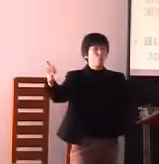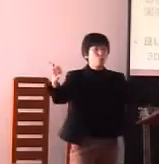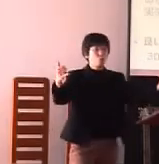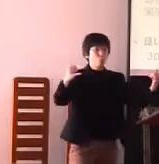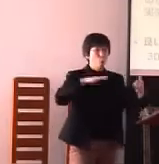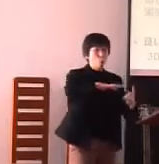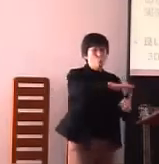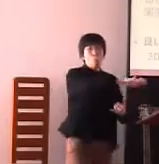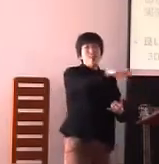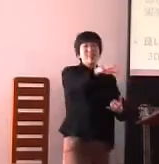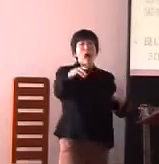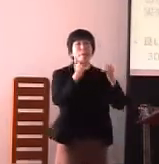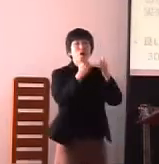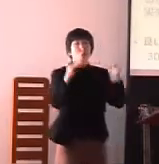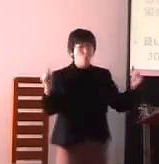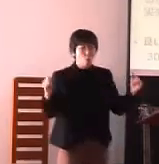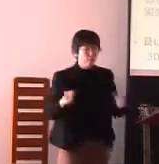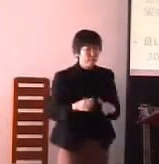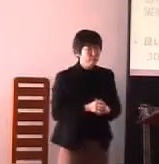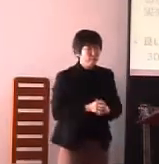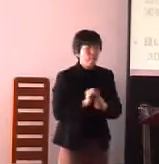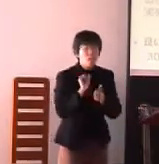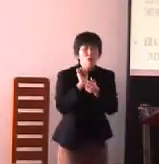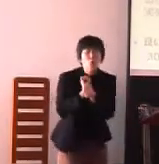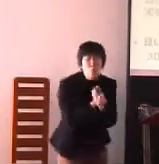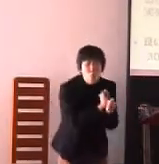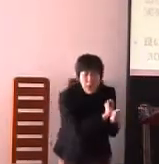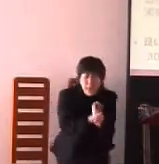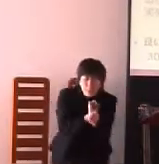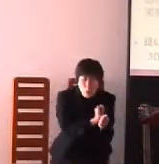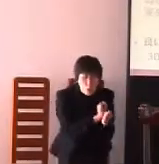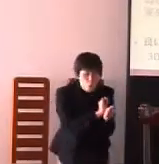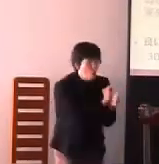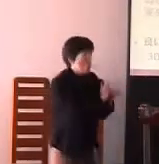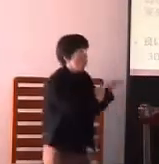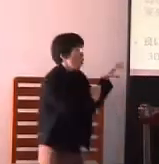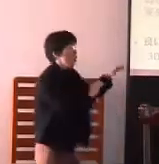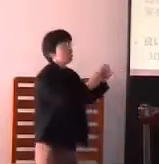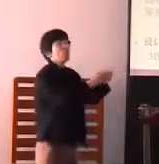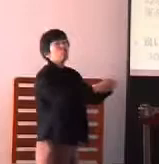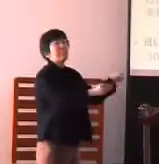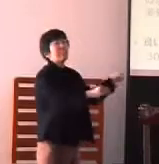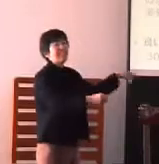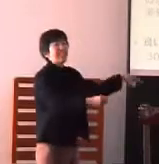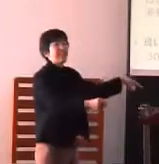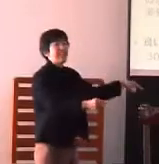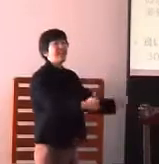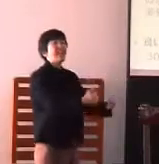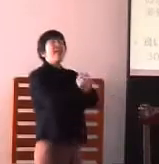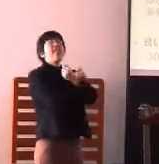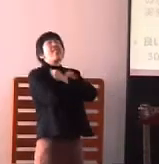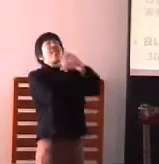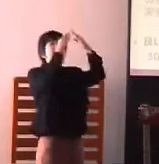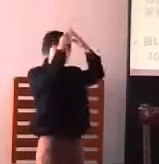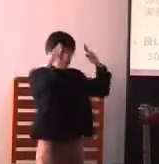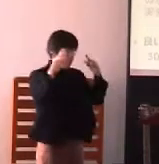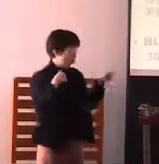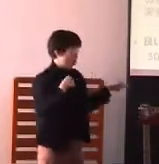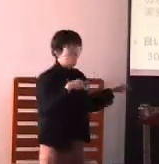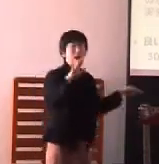とらわれの身となっておりましたけれどもエジプトから脱出するその導くために